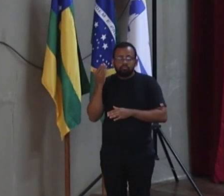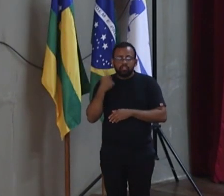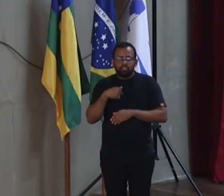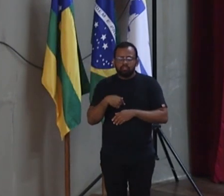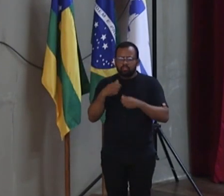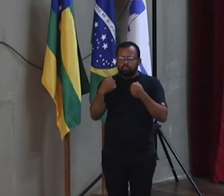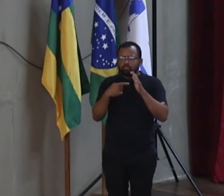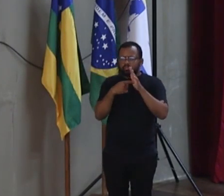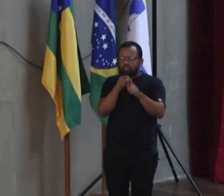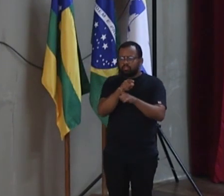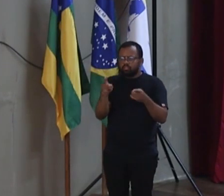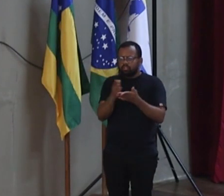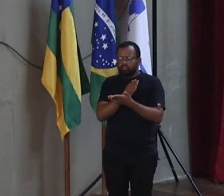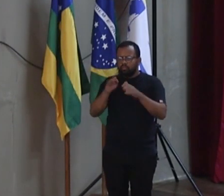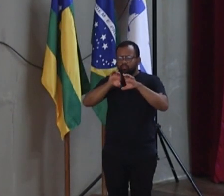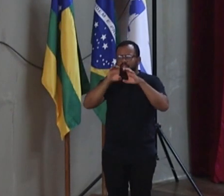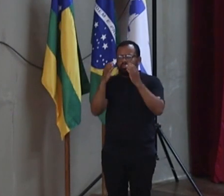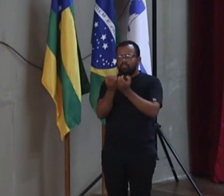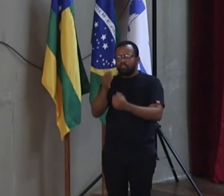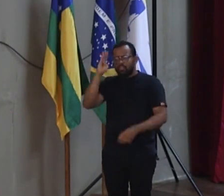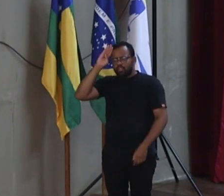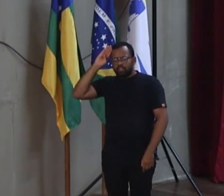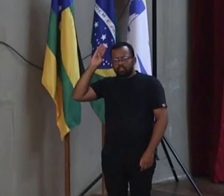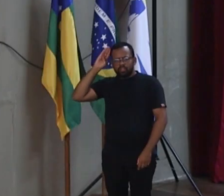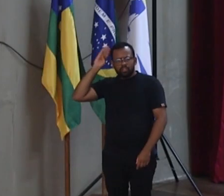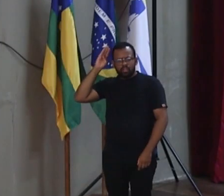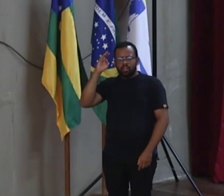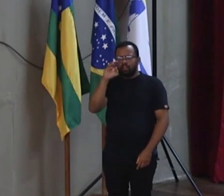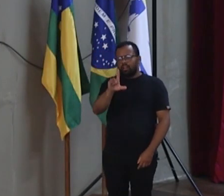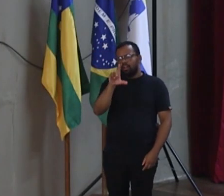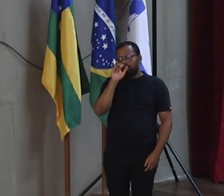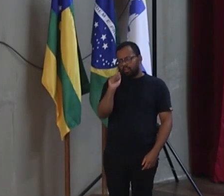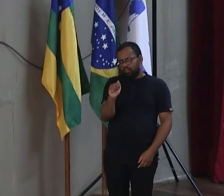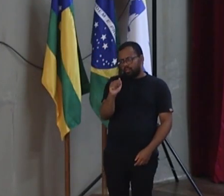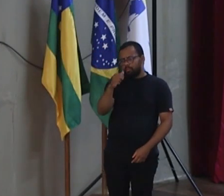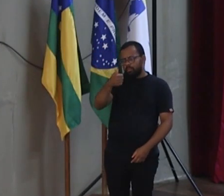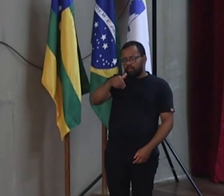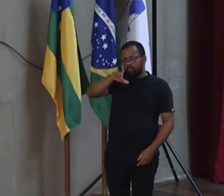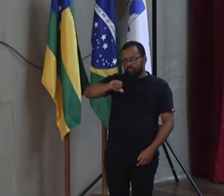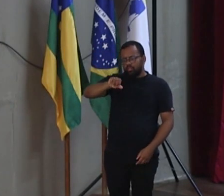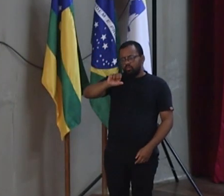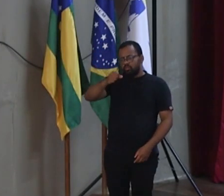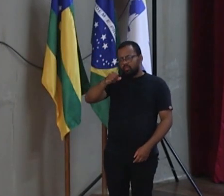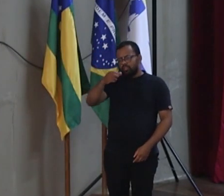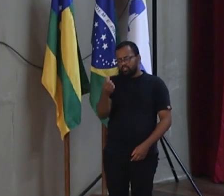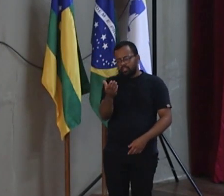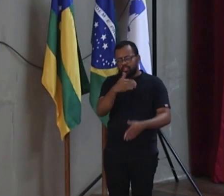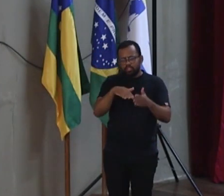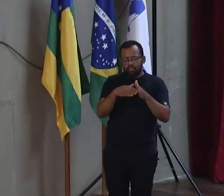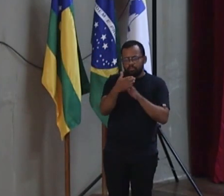Eu trouxe aqui alguns eventos acadêmicos com a etiqueta LA, entre 1986